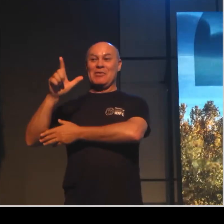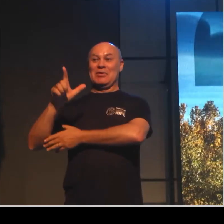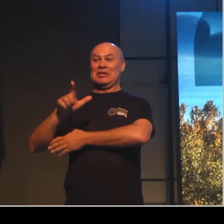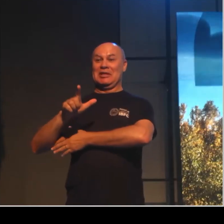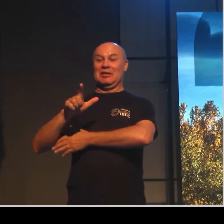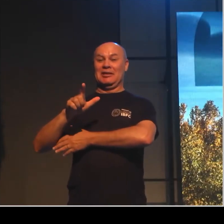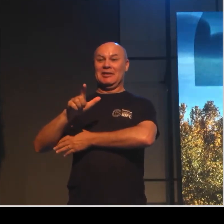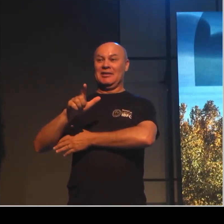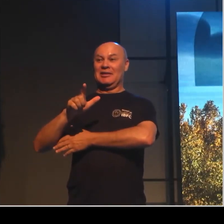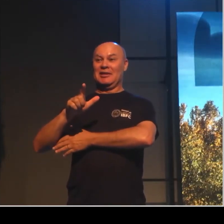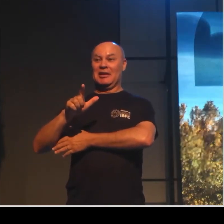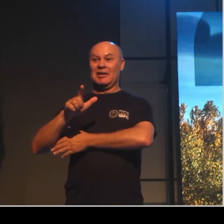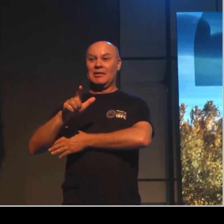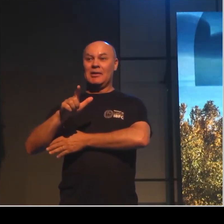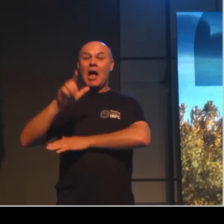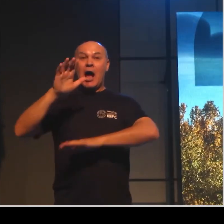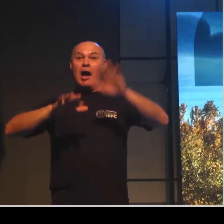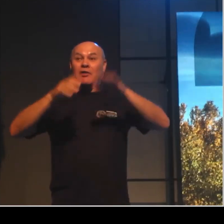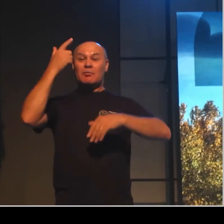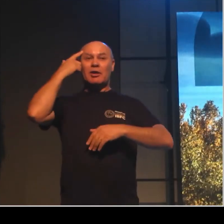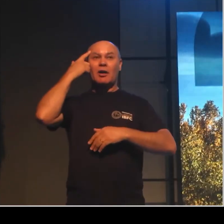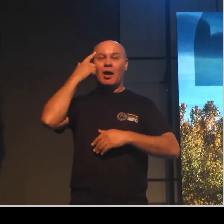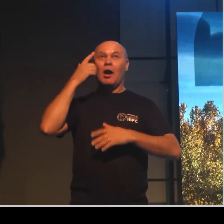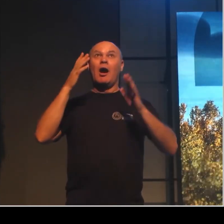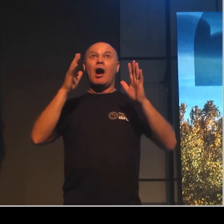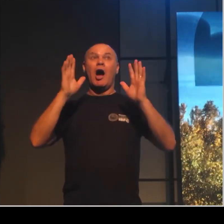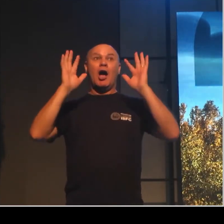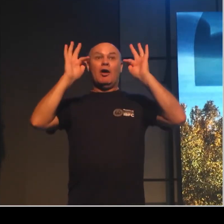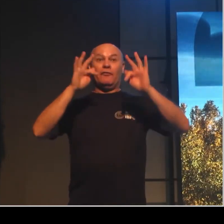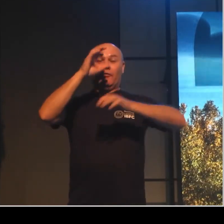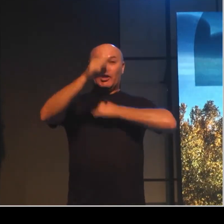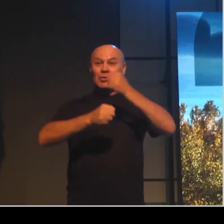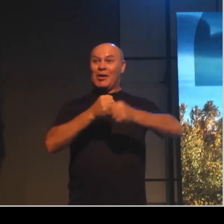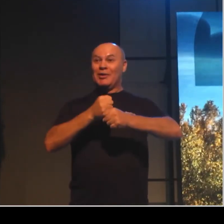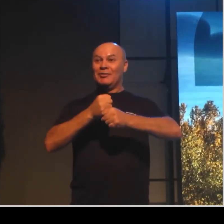se encerra um ciclo e começa um outro já nos anima.